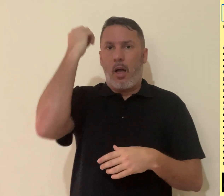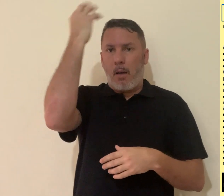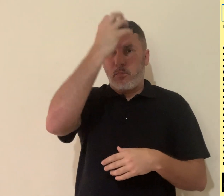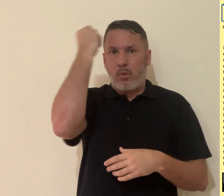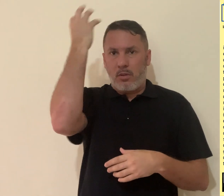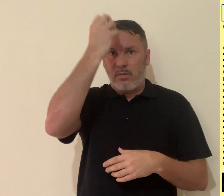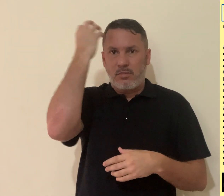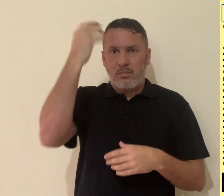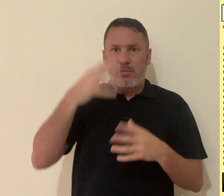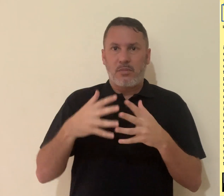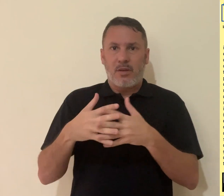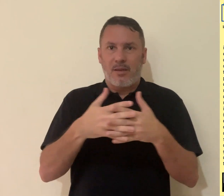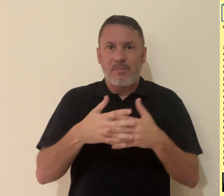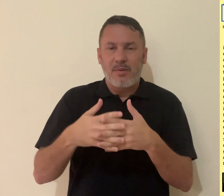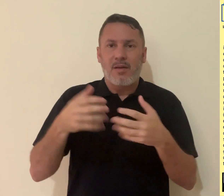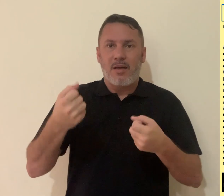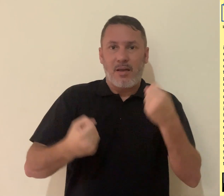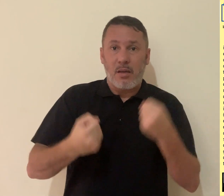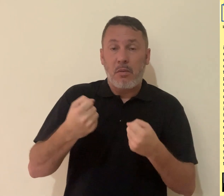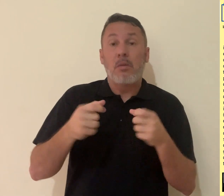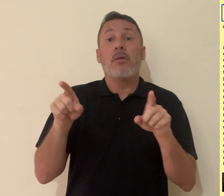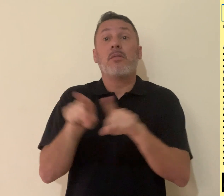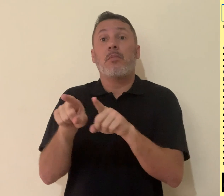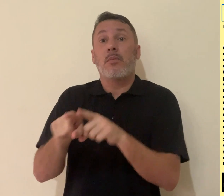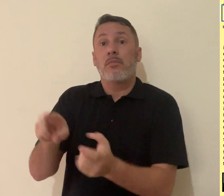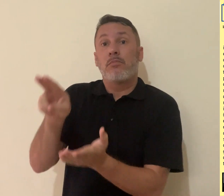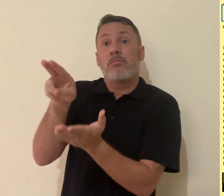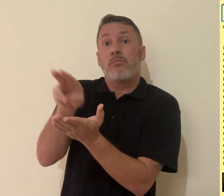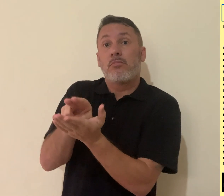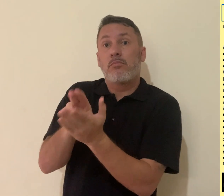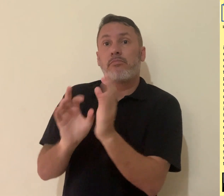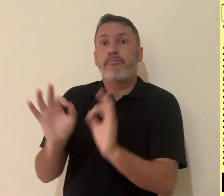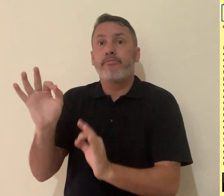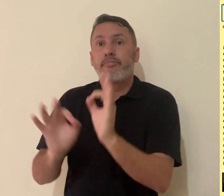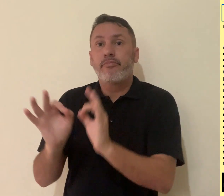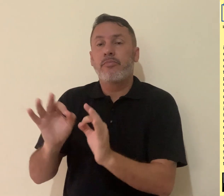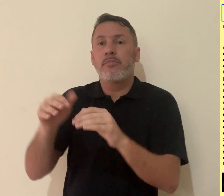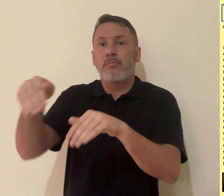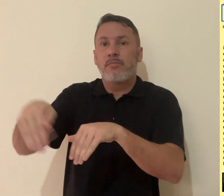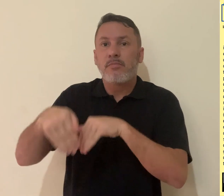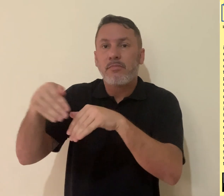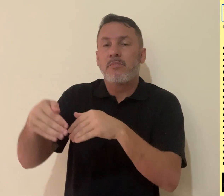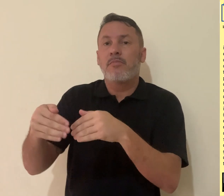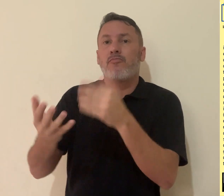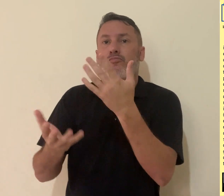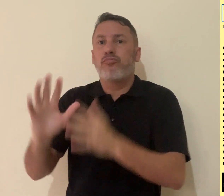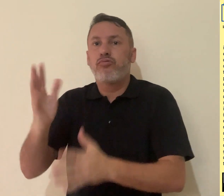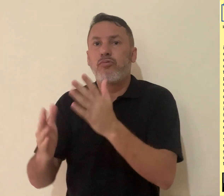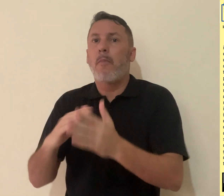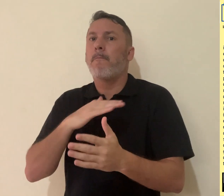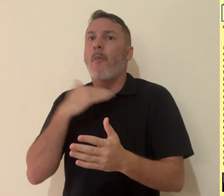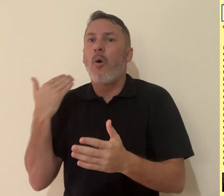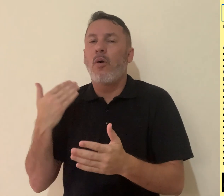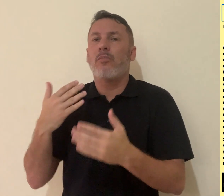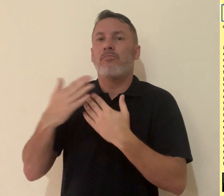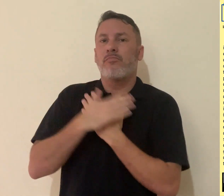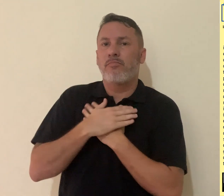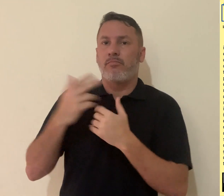trabalham no preparo dos corpos para cremação ou enterro terceiro risco mediano disposição profissionais